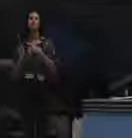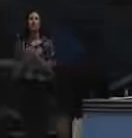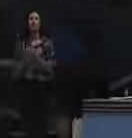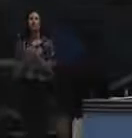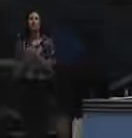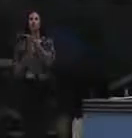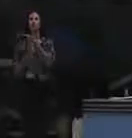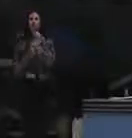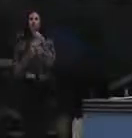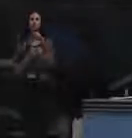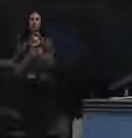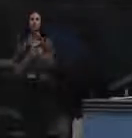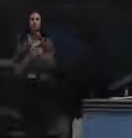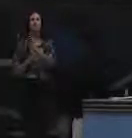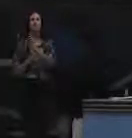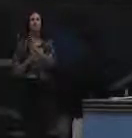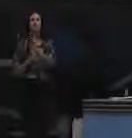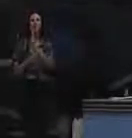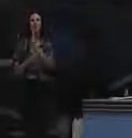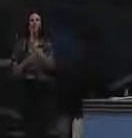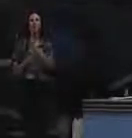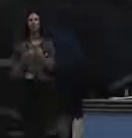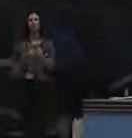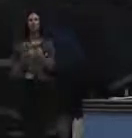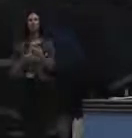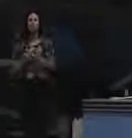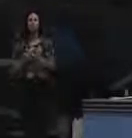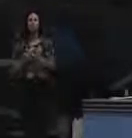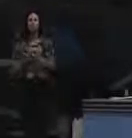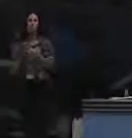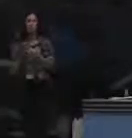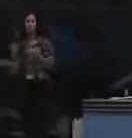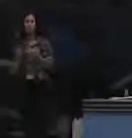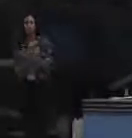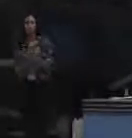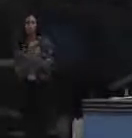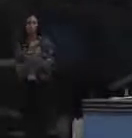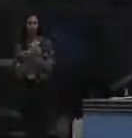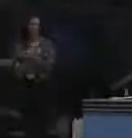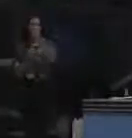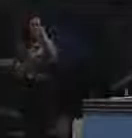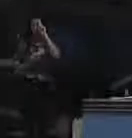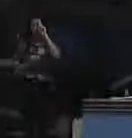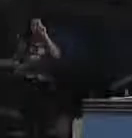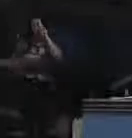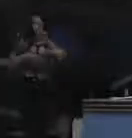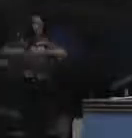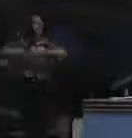Segundo, promissão ou informação incorreta, a data fiscal de serviço.